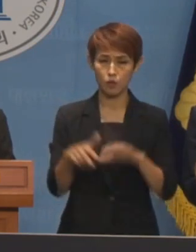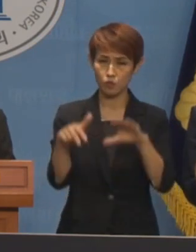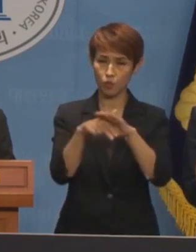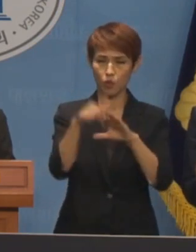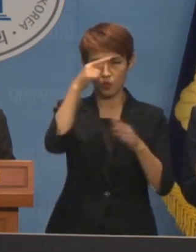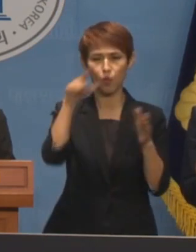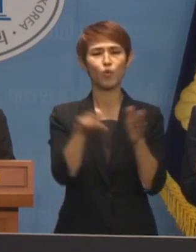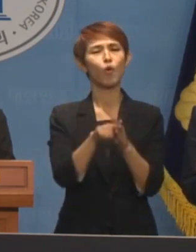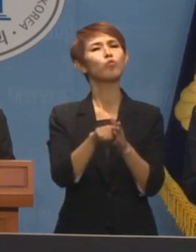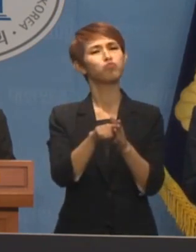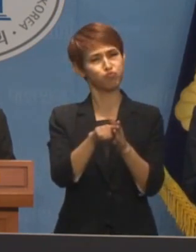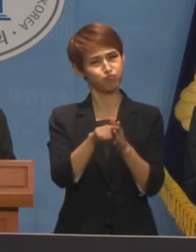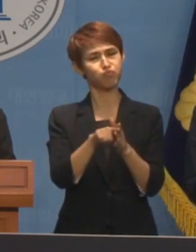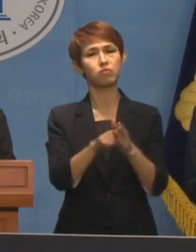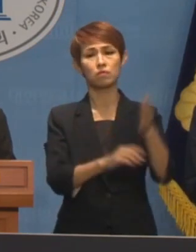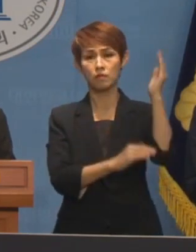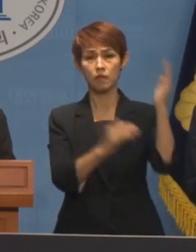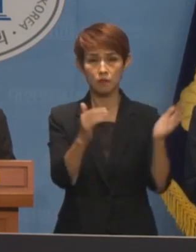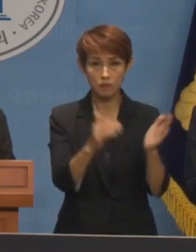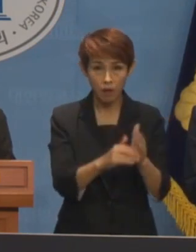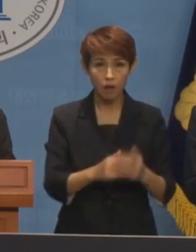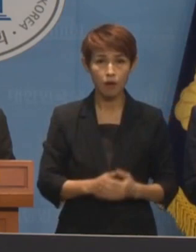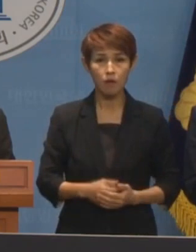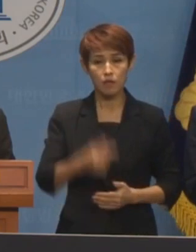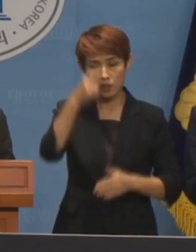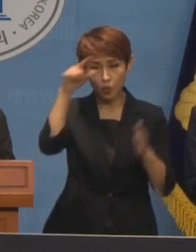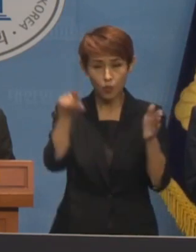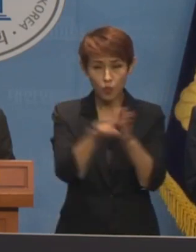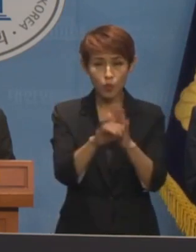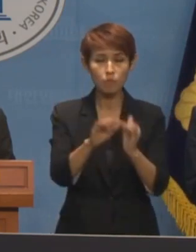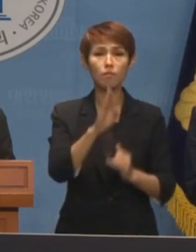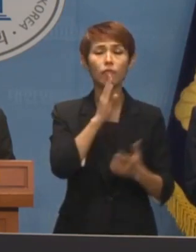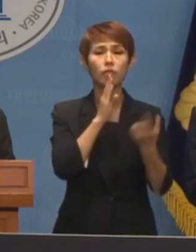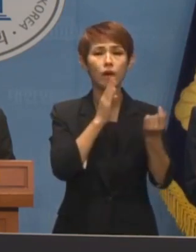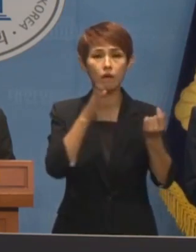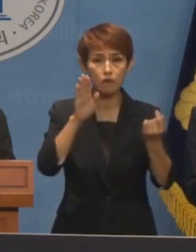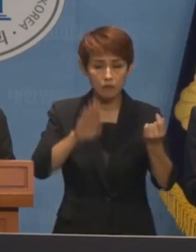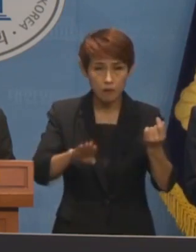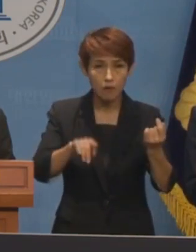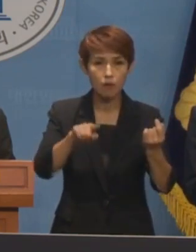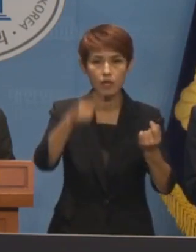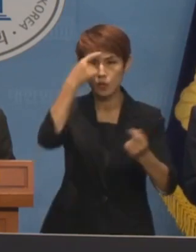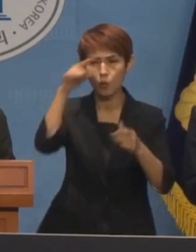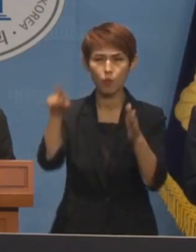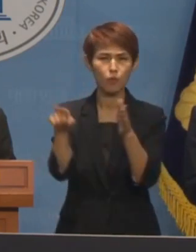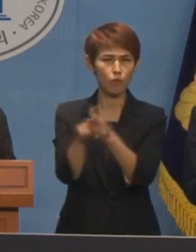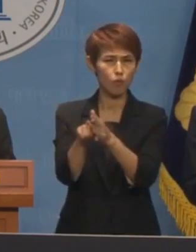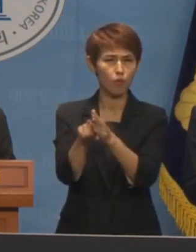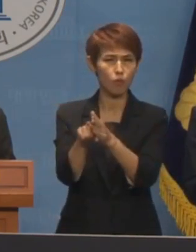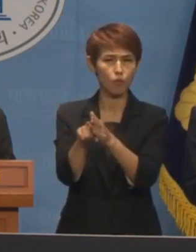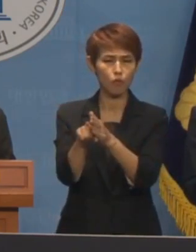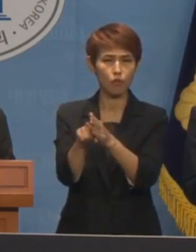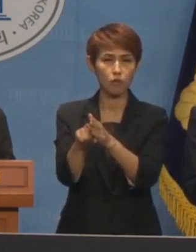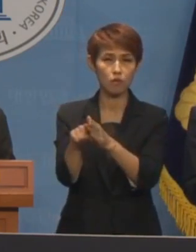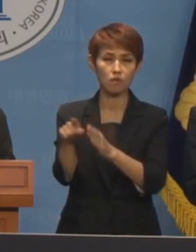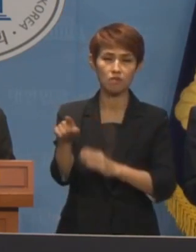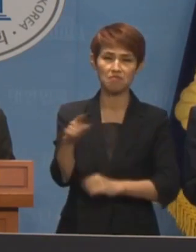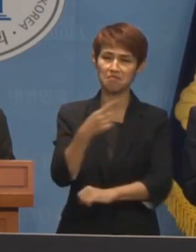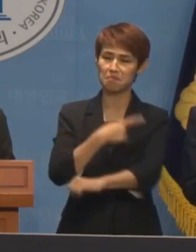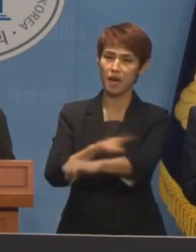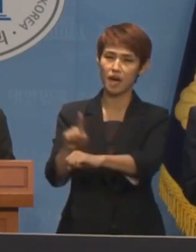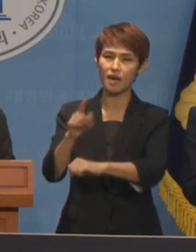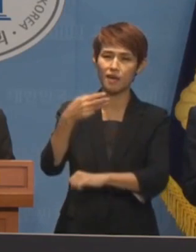기독교라고 소개하였다. 그런데 기독교인이라고 밝힌 그가 충격적으로 기독교 신앙을 무자격 보수